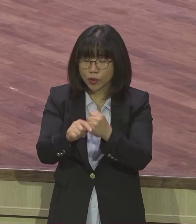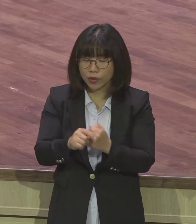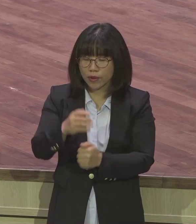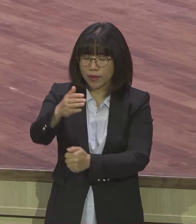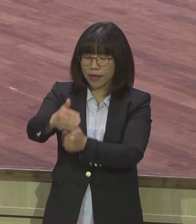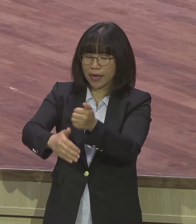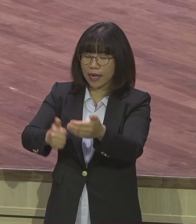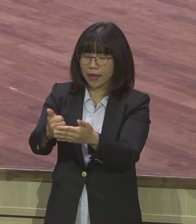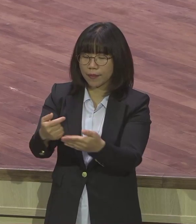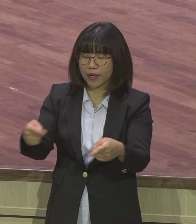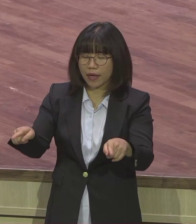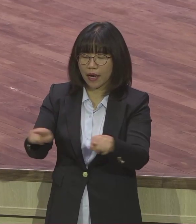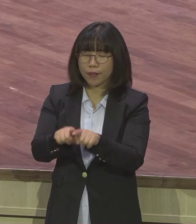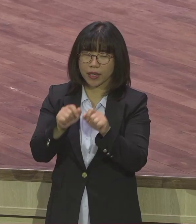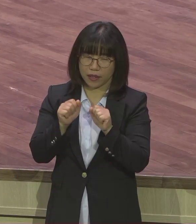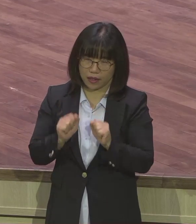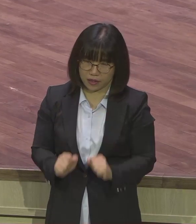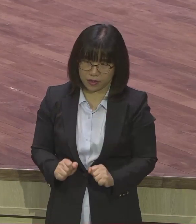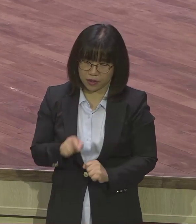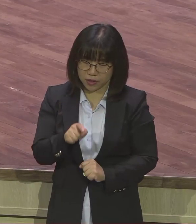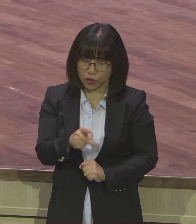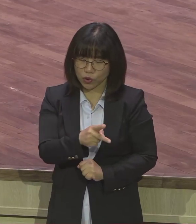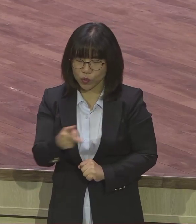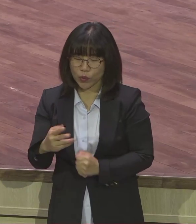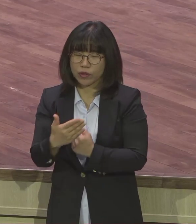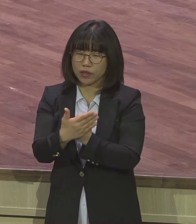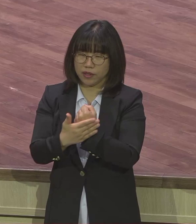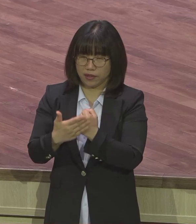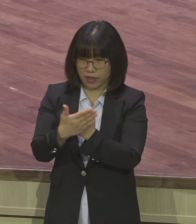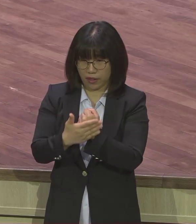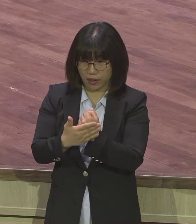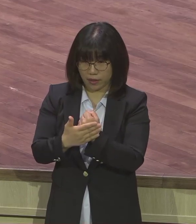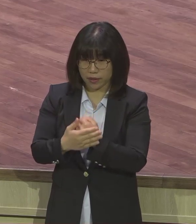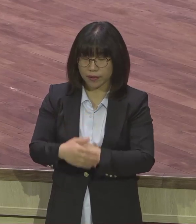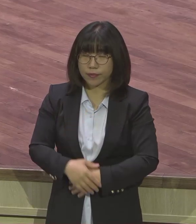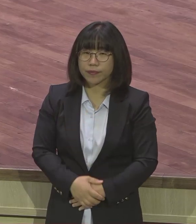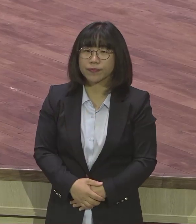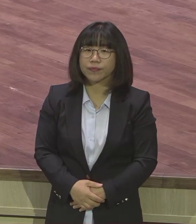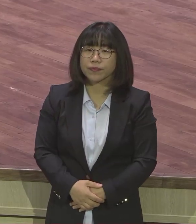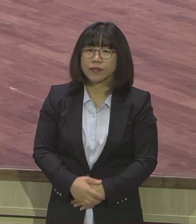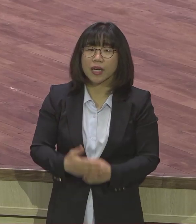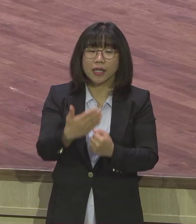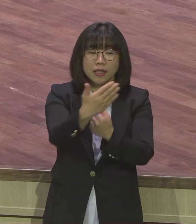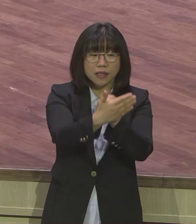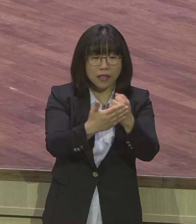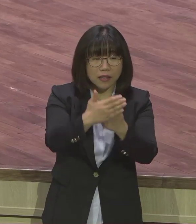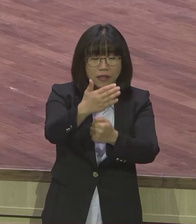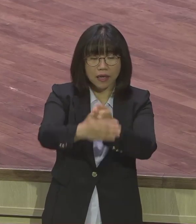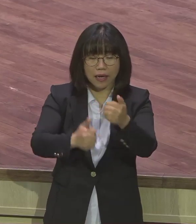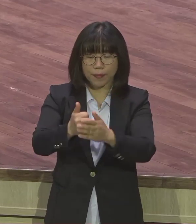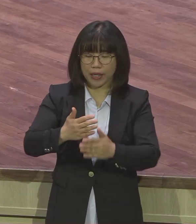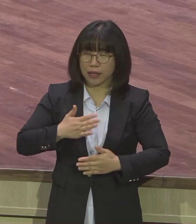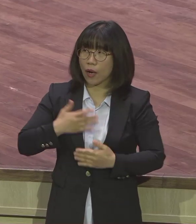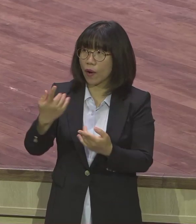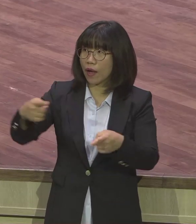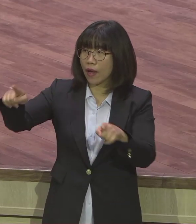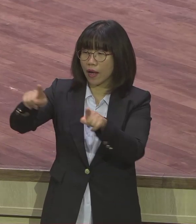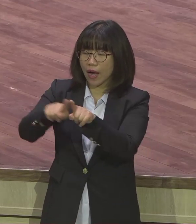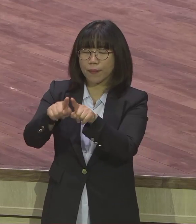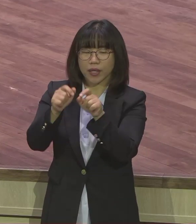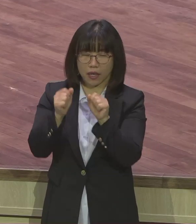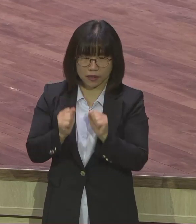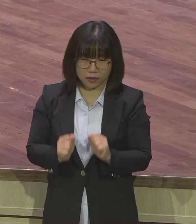하나님이 함께 한다는 거예요. 그게 은혜예요. 은혜란 뜻이에요. 은혜가 뭡니까? 하나님이 나와 함께 하신다.